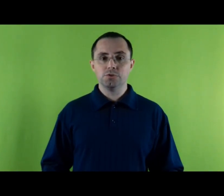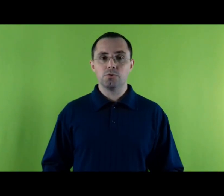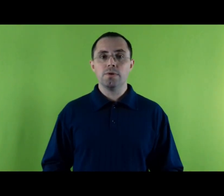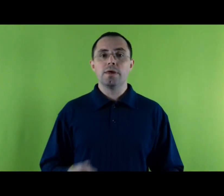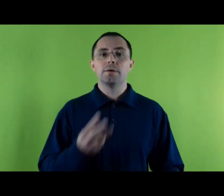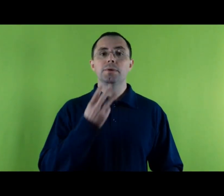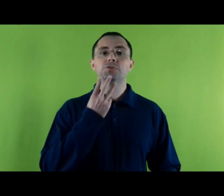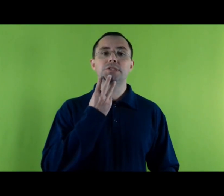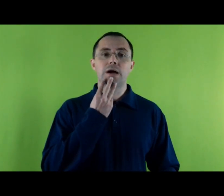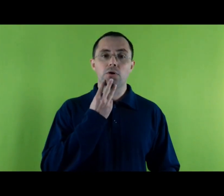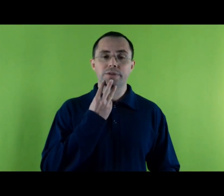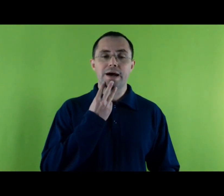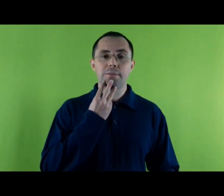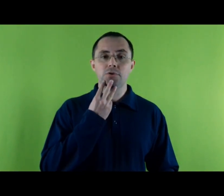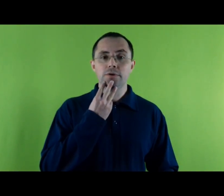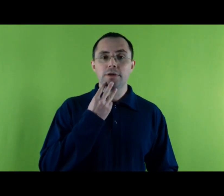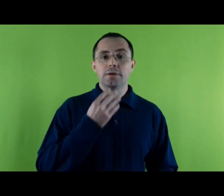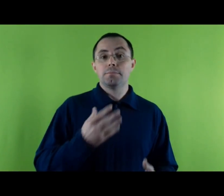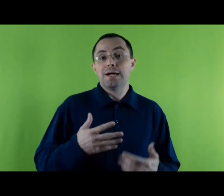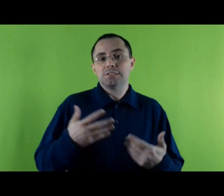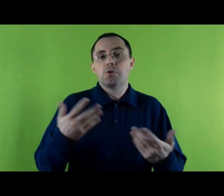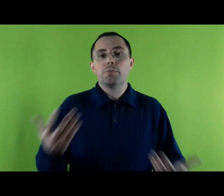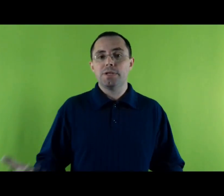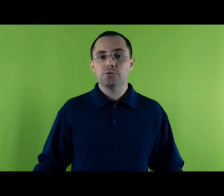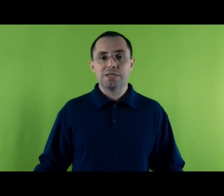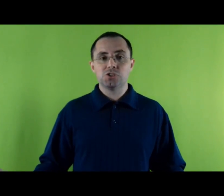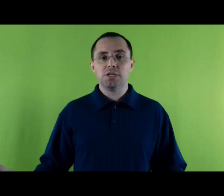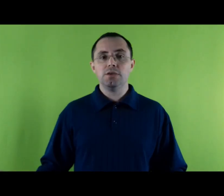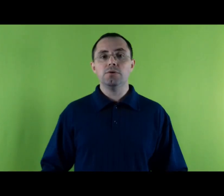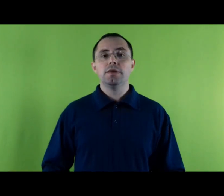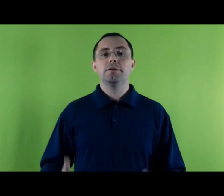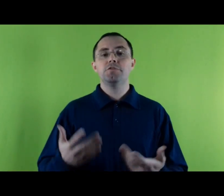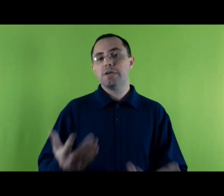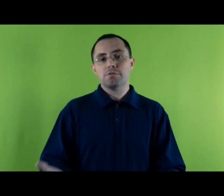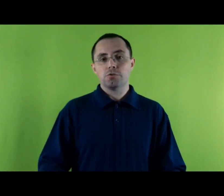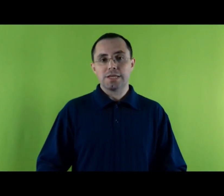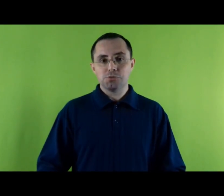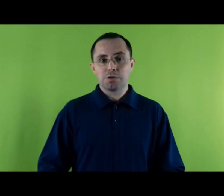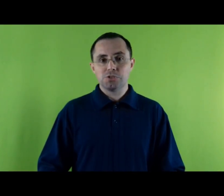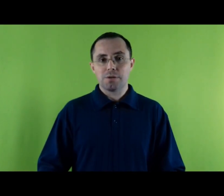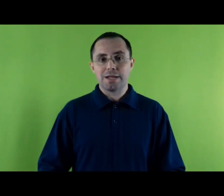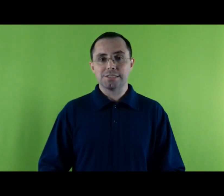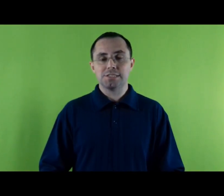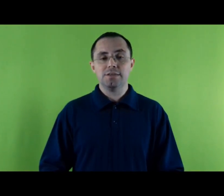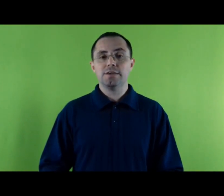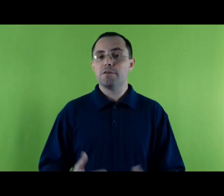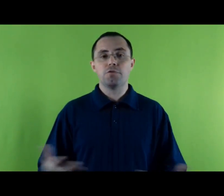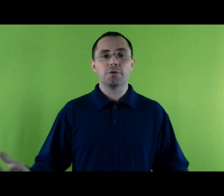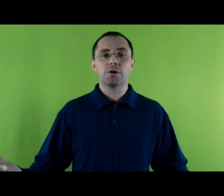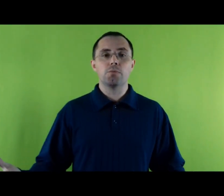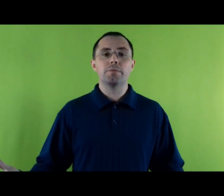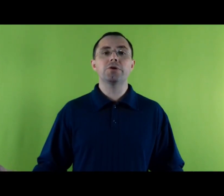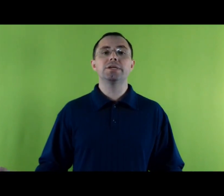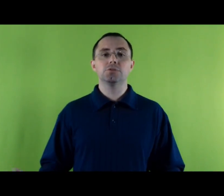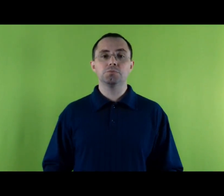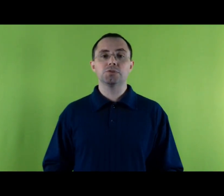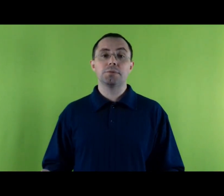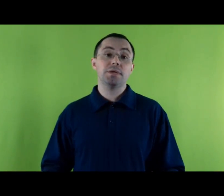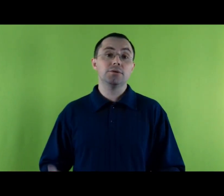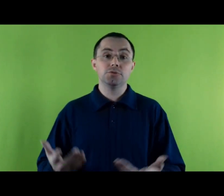Wilson, meu sinal é o W, mas meu apelido é Chinho e fiquem à vontade para me chamar assim, que é a forma como a maioria dos meus amigos